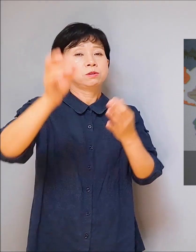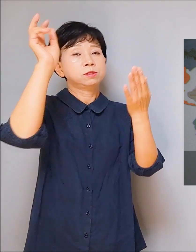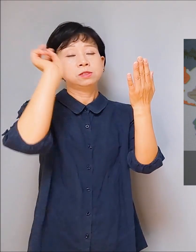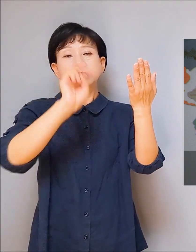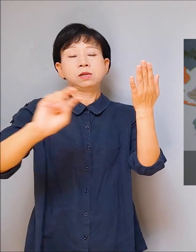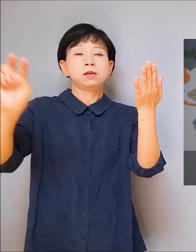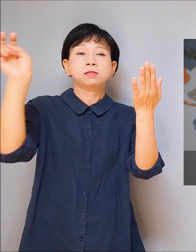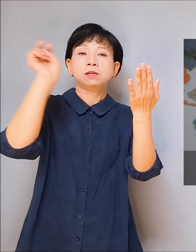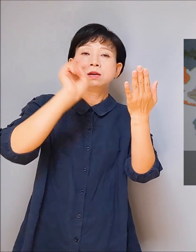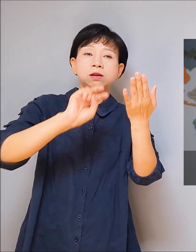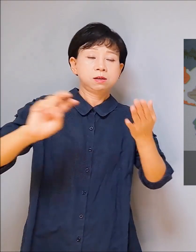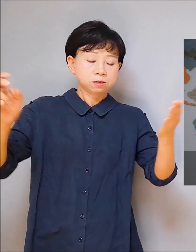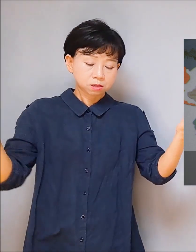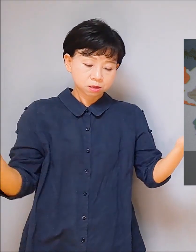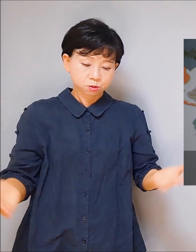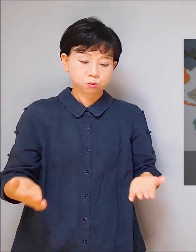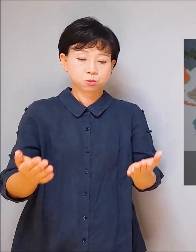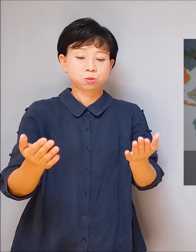영원히